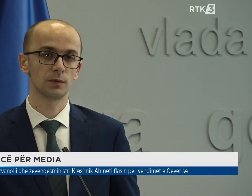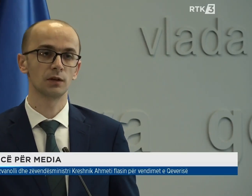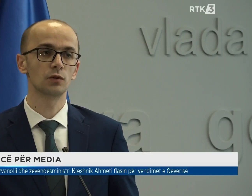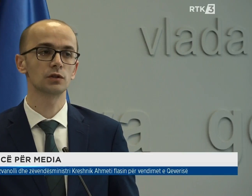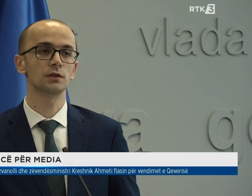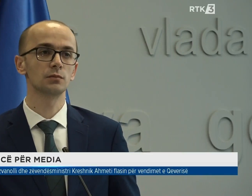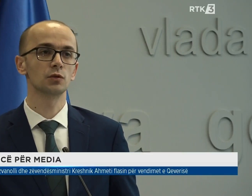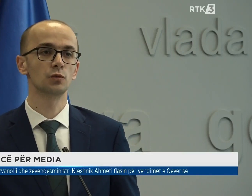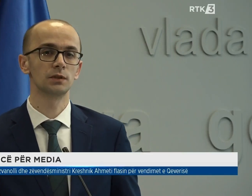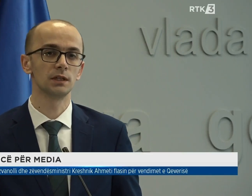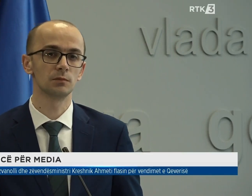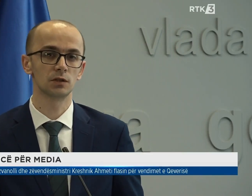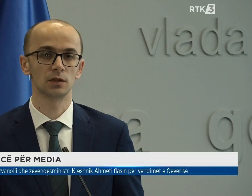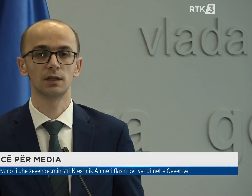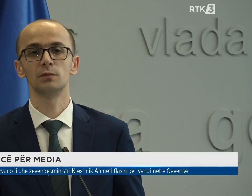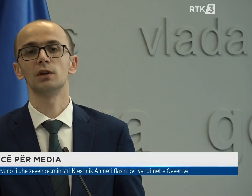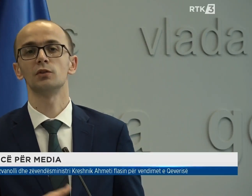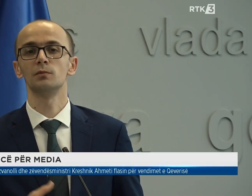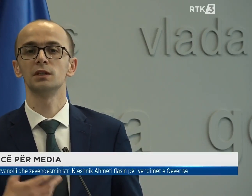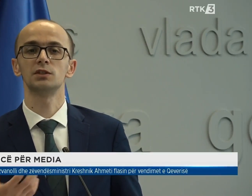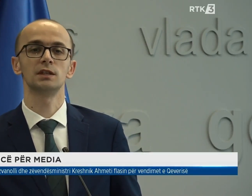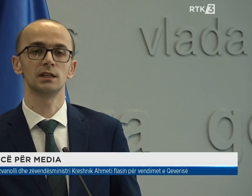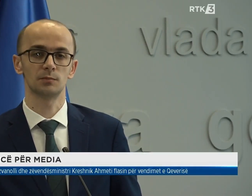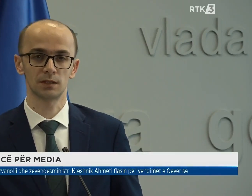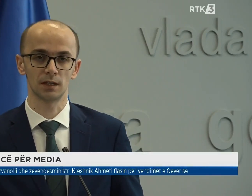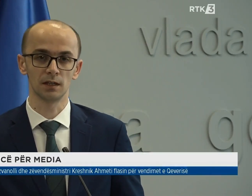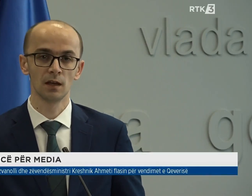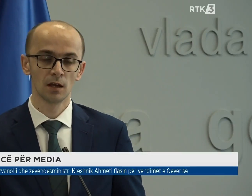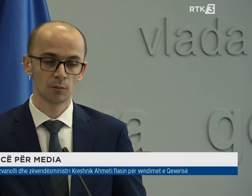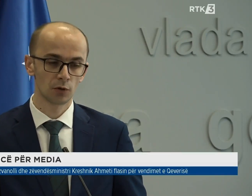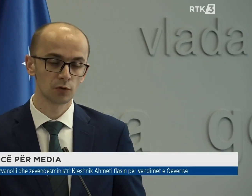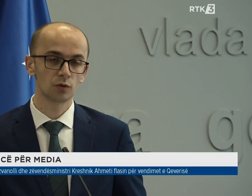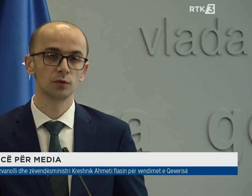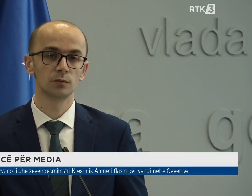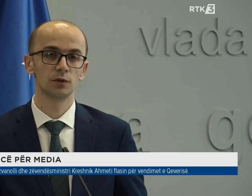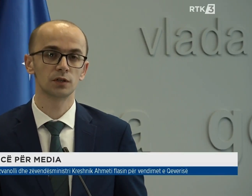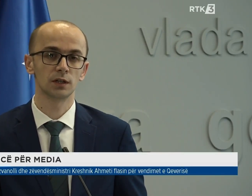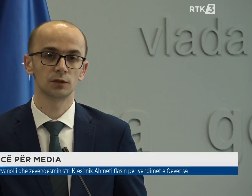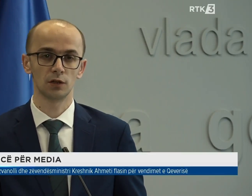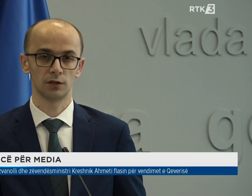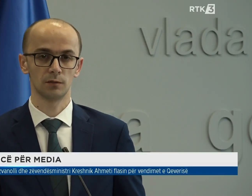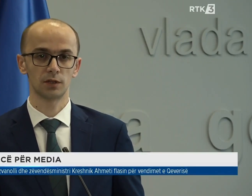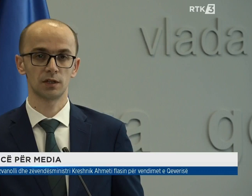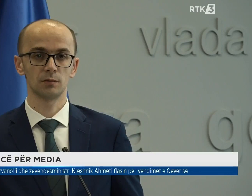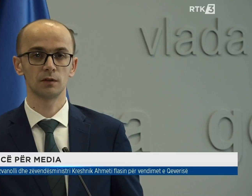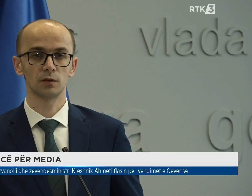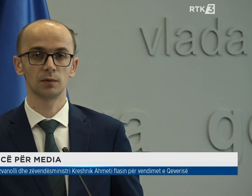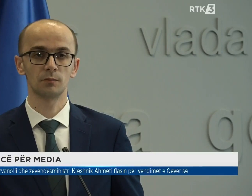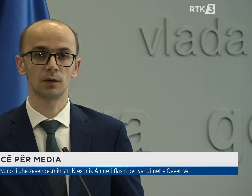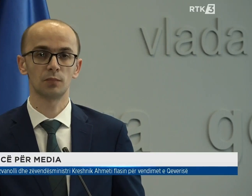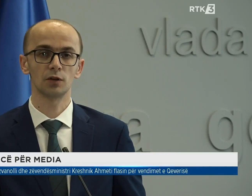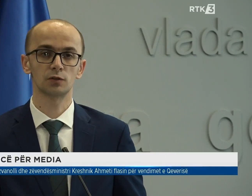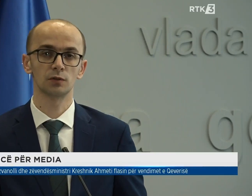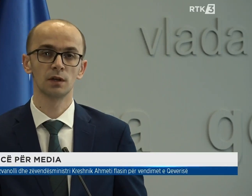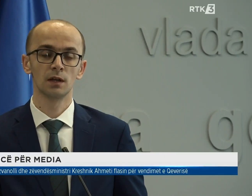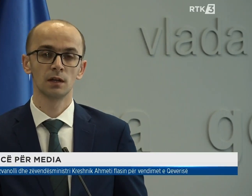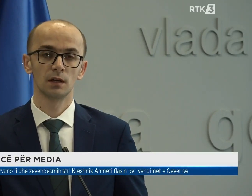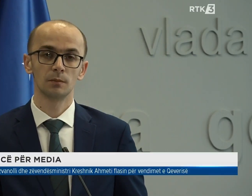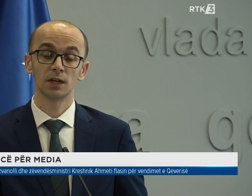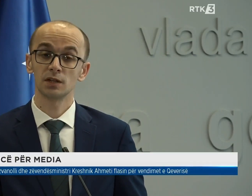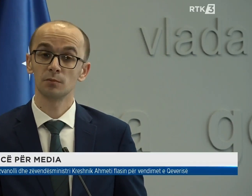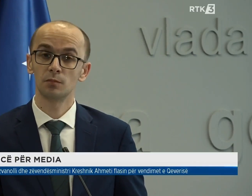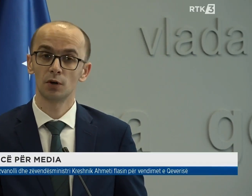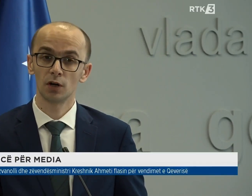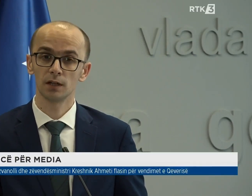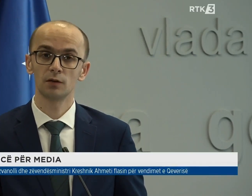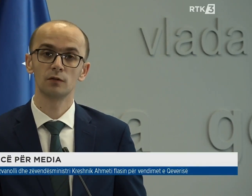bashkimin evropian, nuk është vetëm në kuptimin që kemi një argument shtesë pastaj, por nuk mund të bësh antar në bashkimin evropian pa pasur